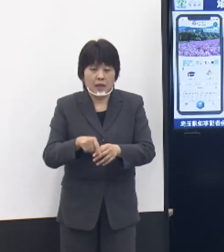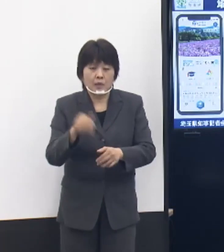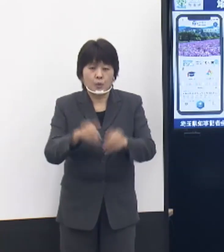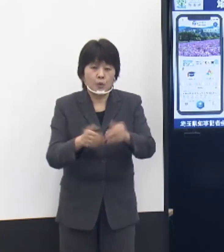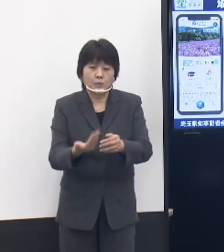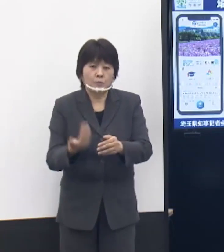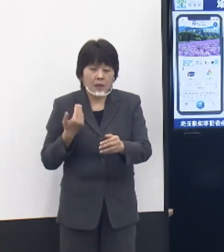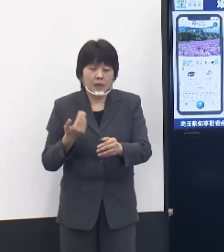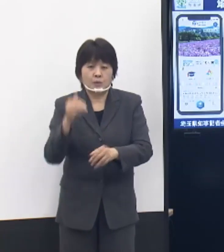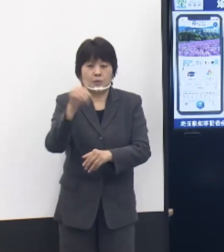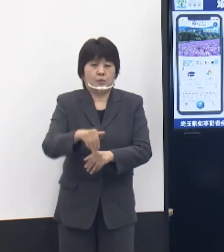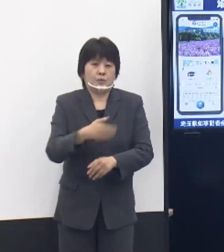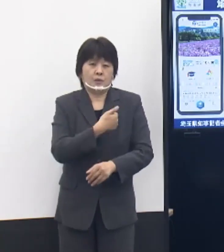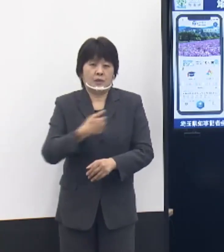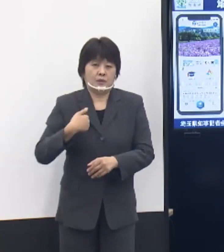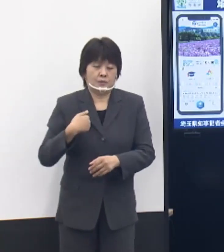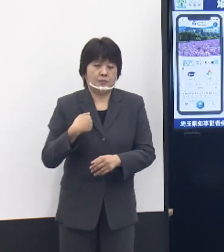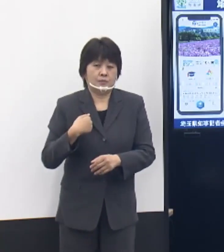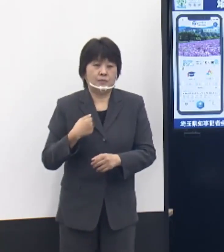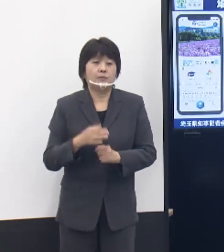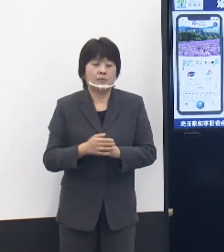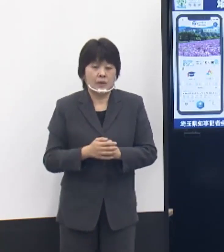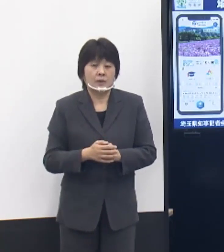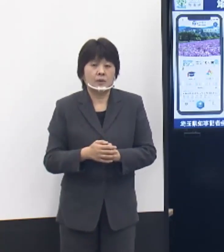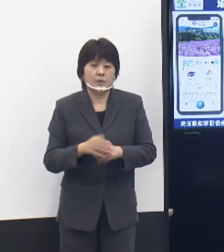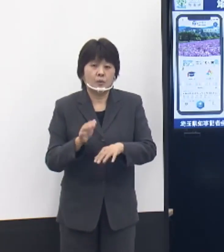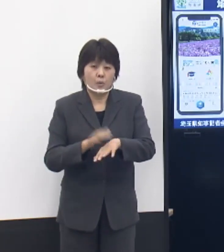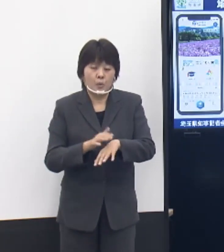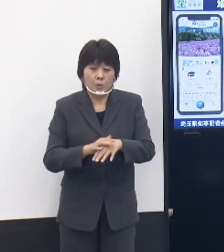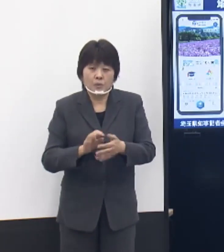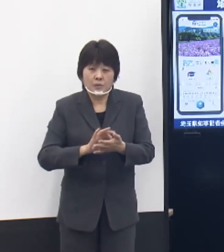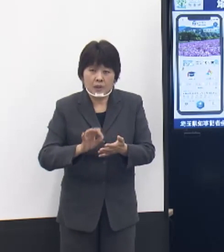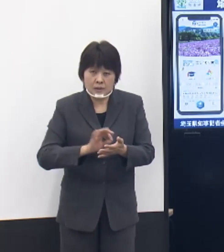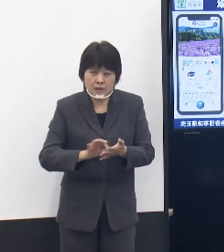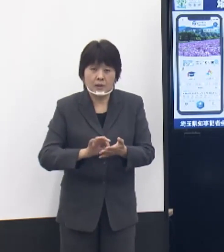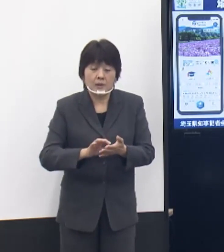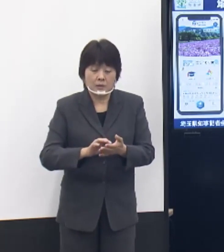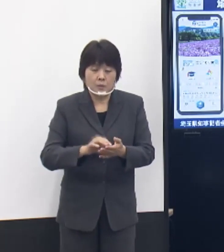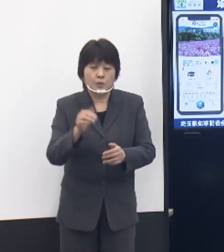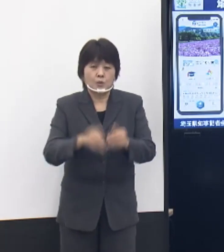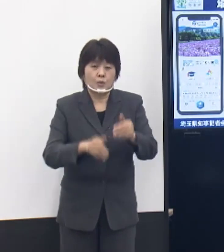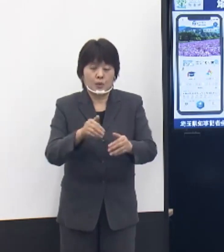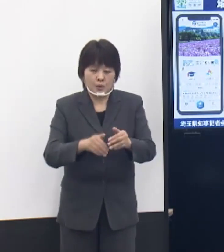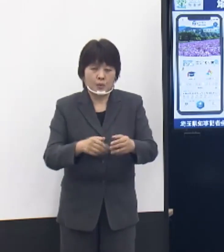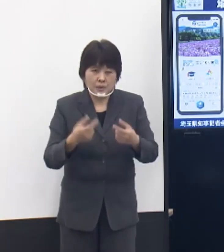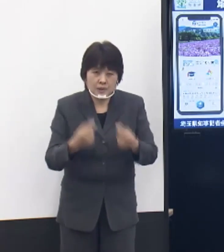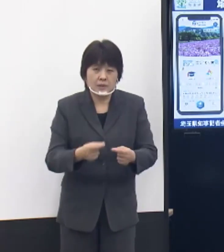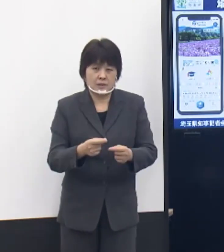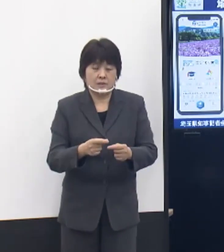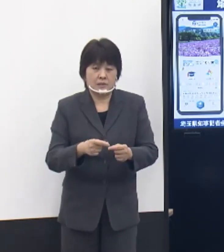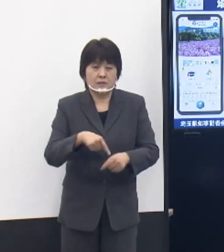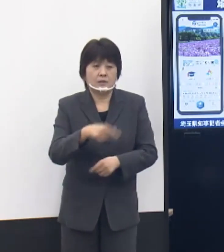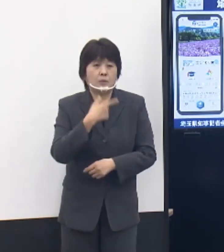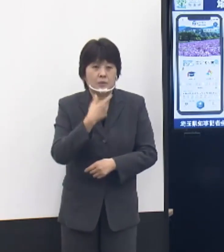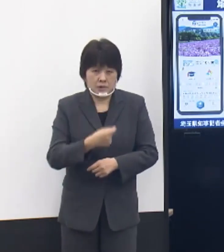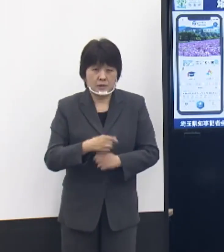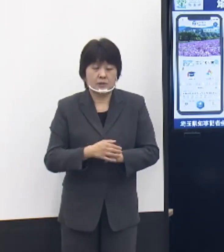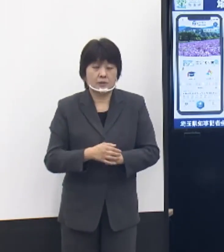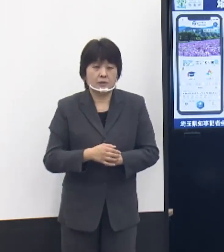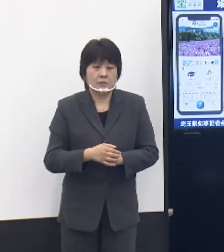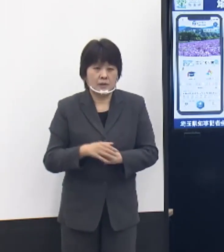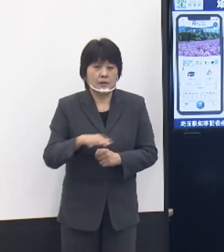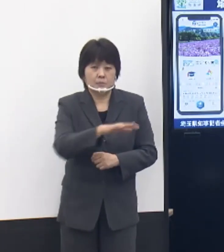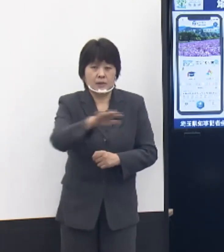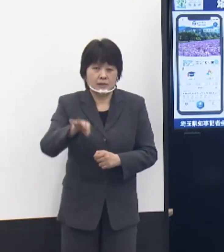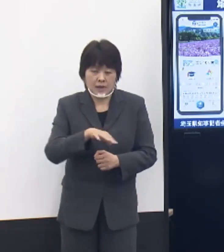票もすでに行われておりますので、ぜひこの機会を逸することなくしっかりと投票に行っていただき、そして